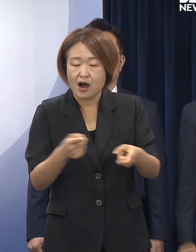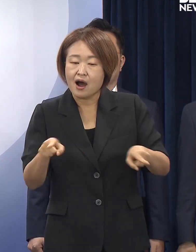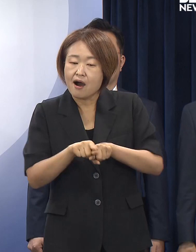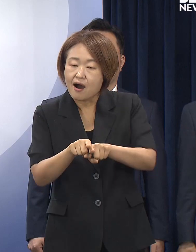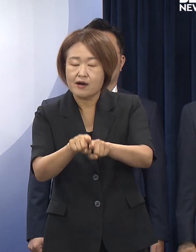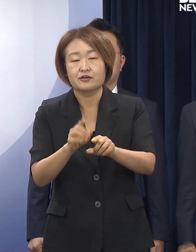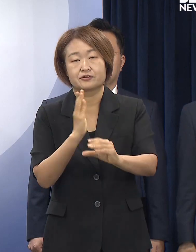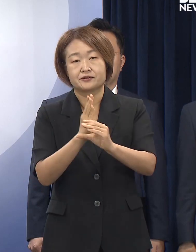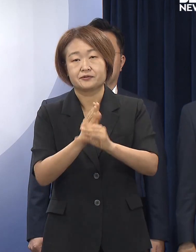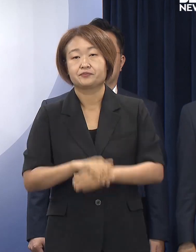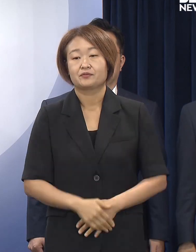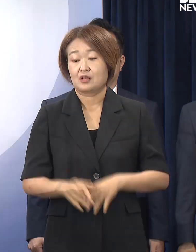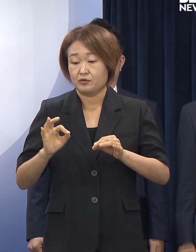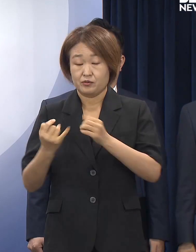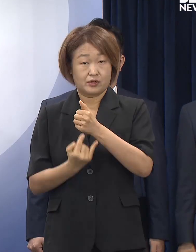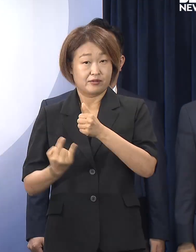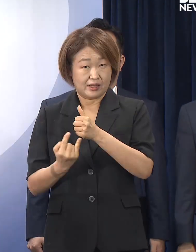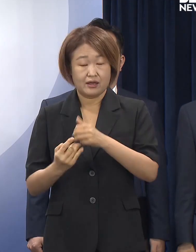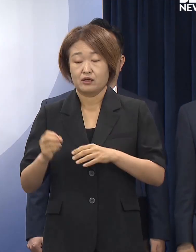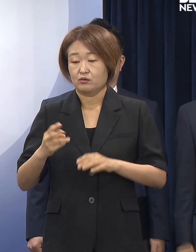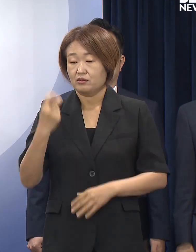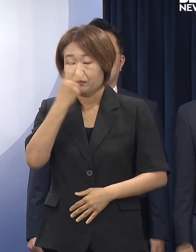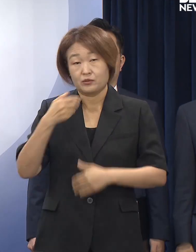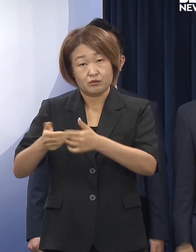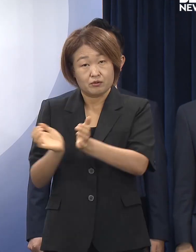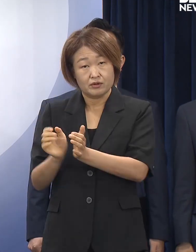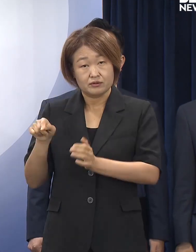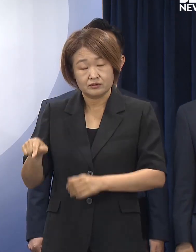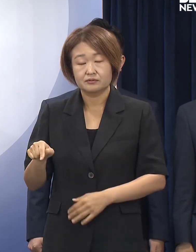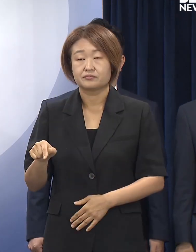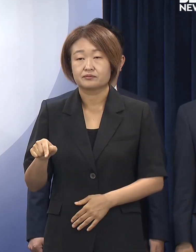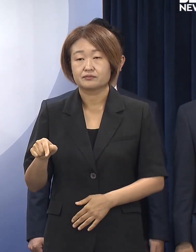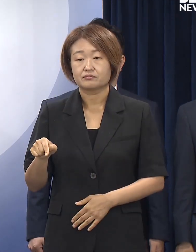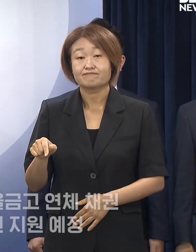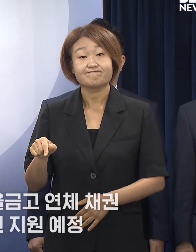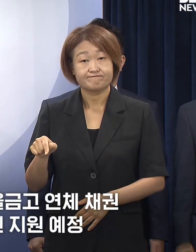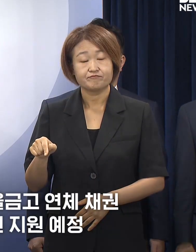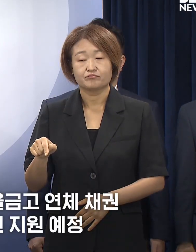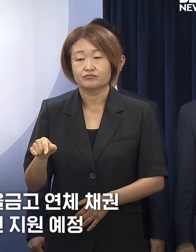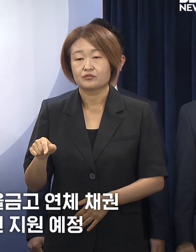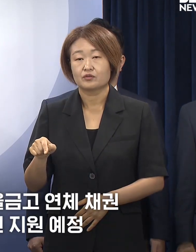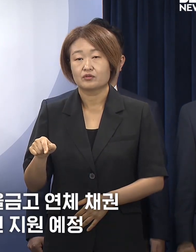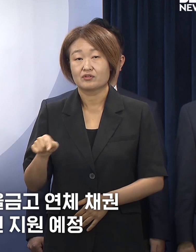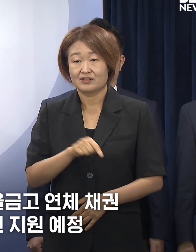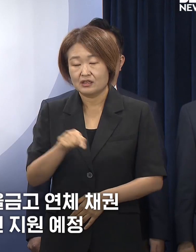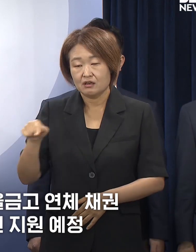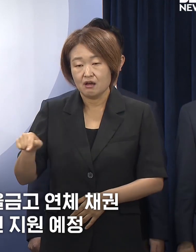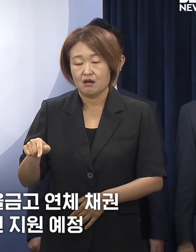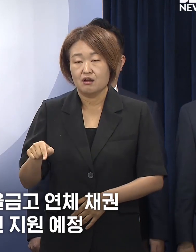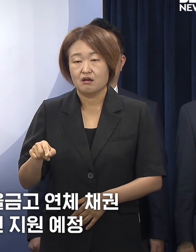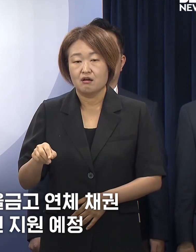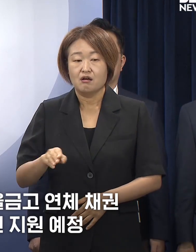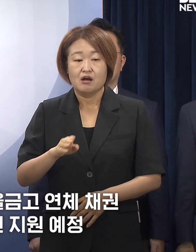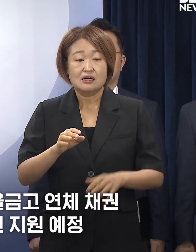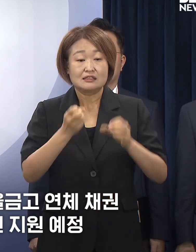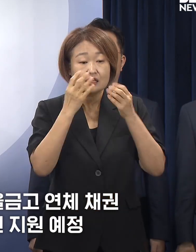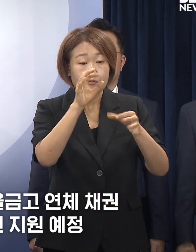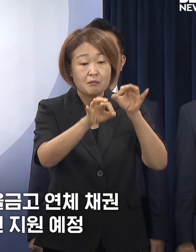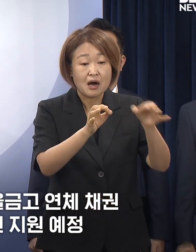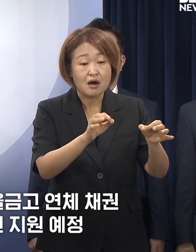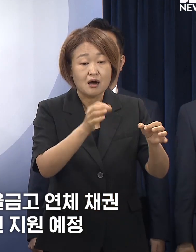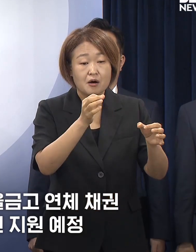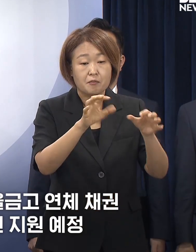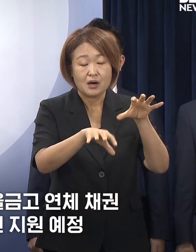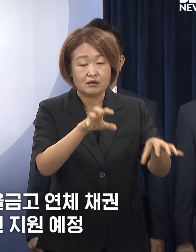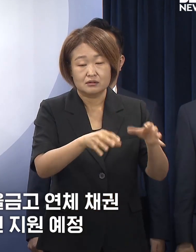아울러 금융위원회, 금융감독원 등 감독당국은 새마을금고의 연체채권 정리를